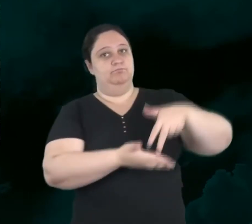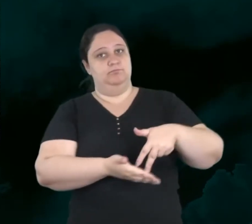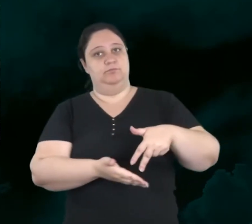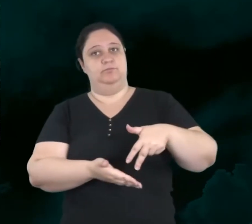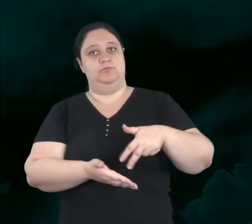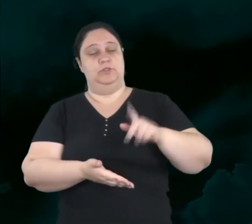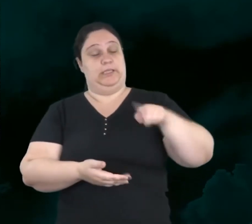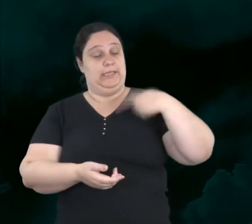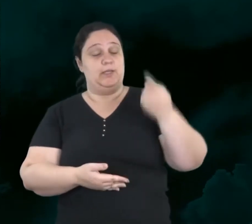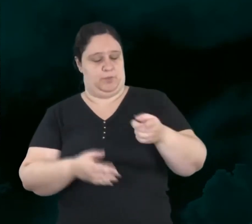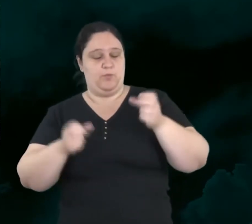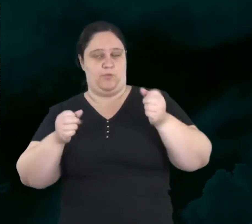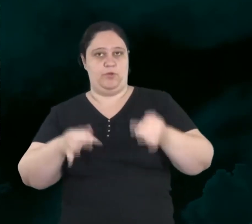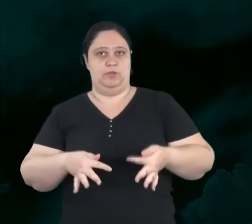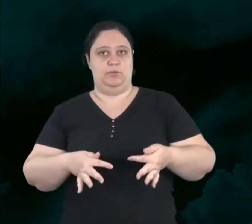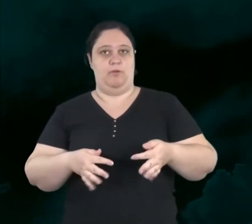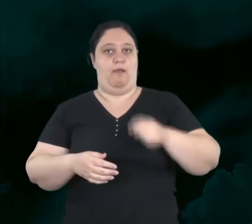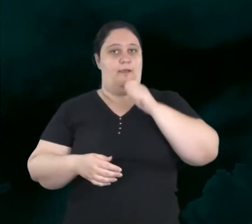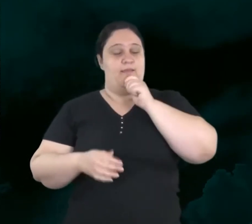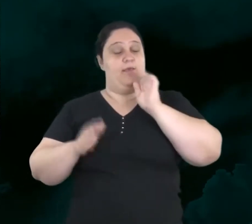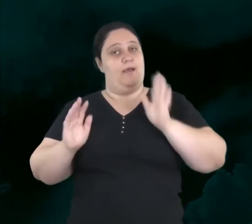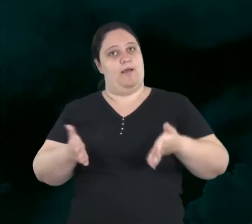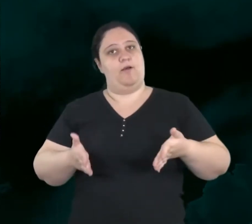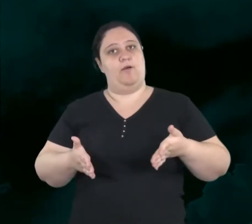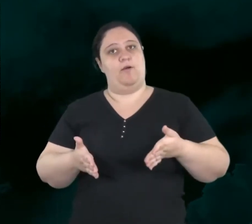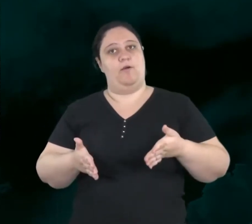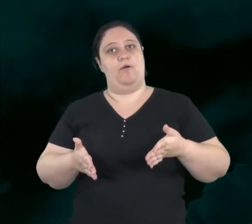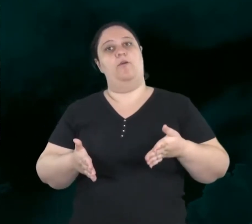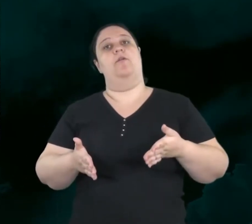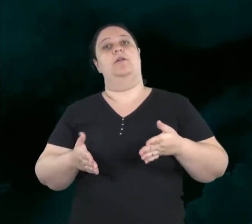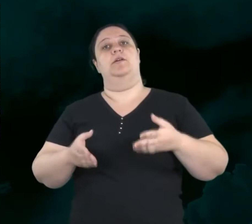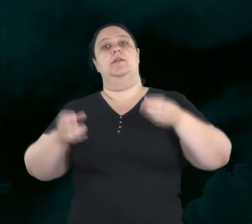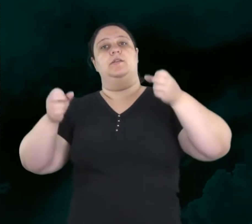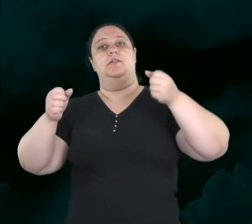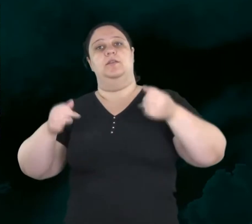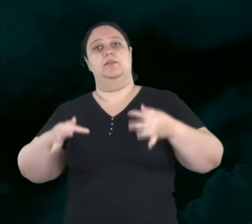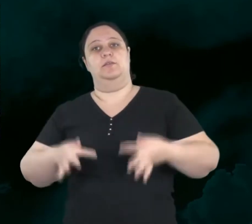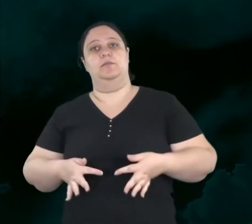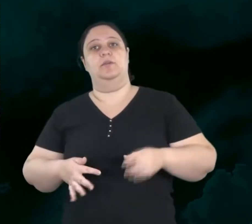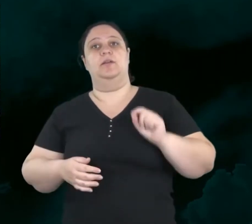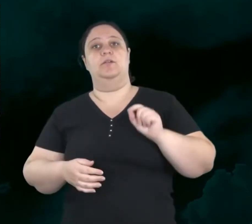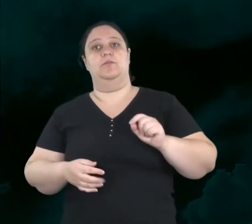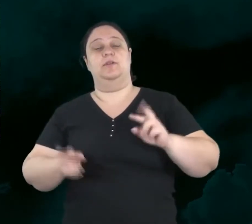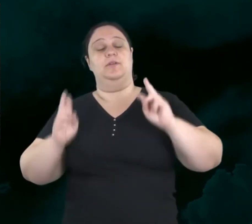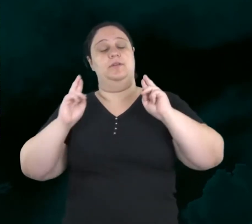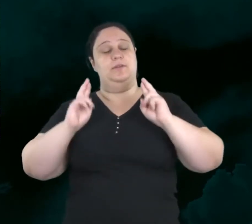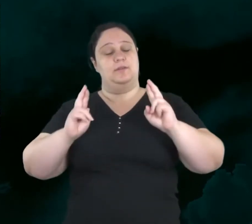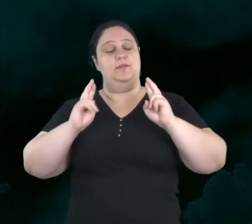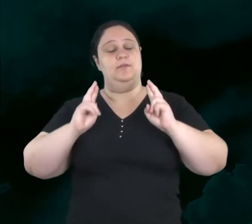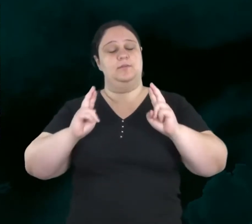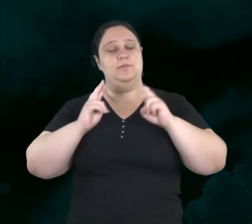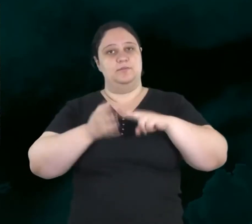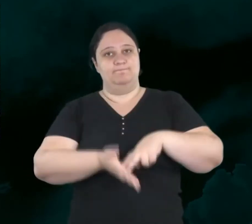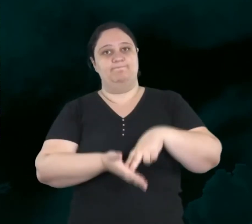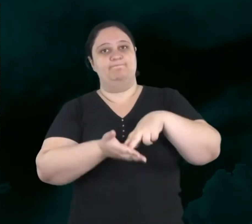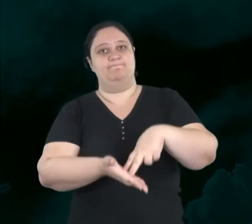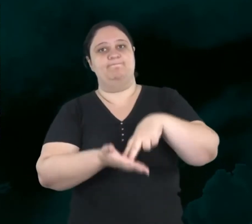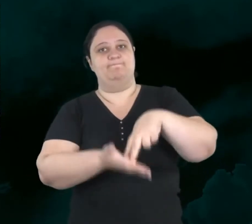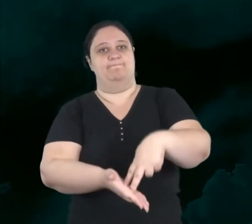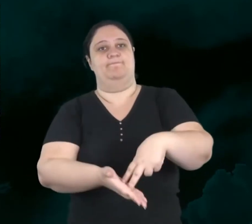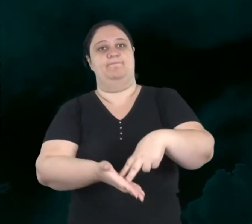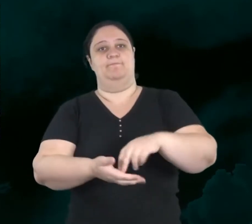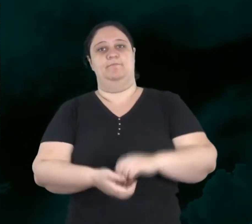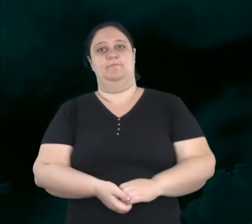vou me prender ao conteúdo, que é a esperança, que é a perseverança, para